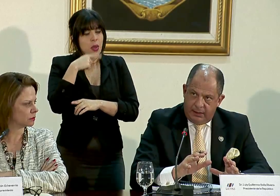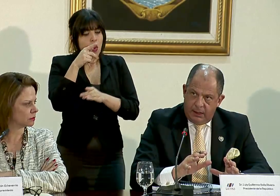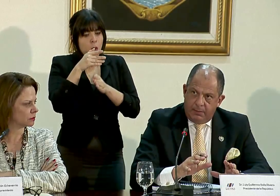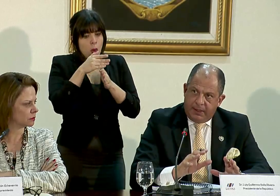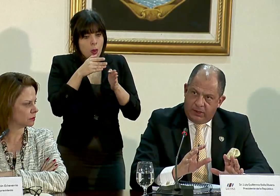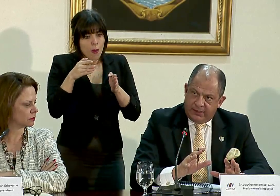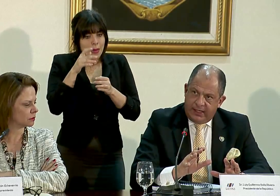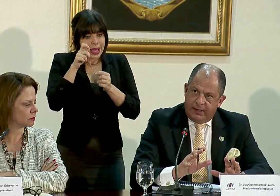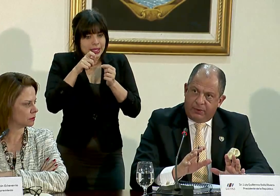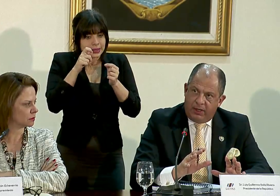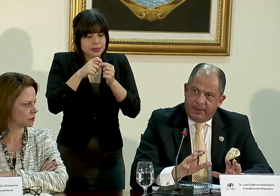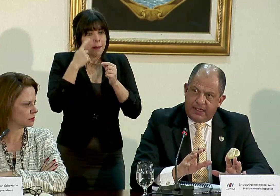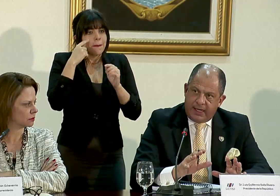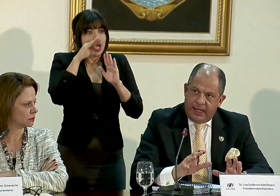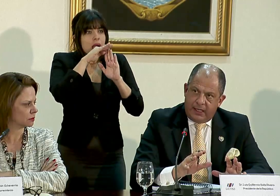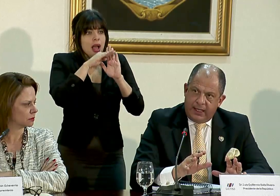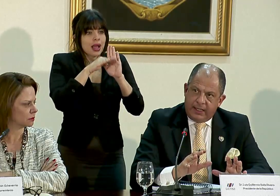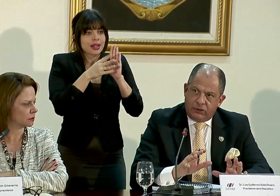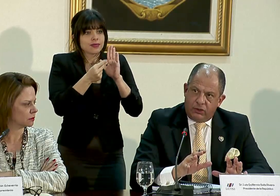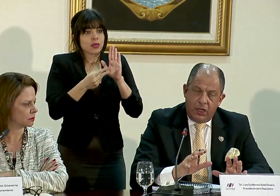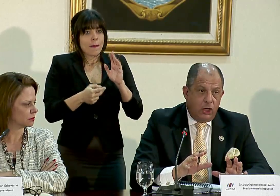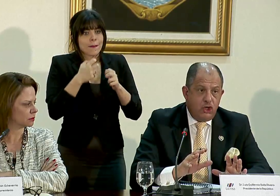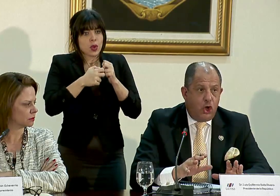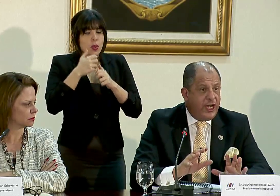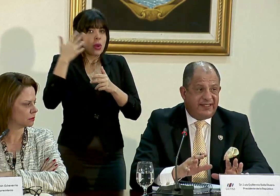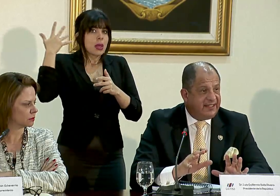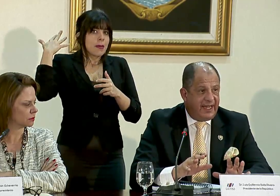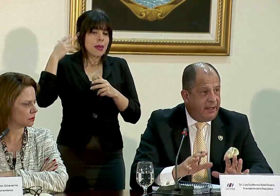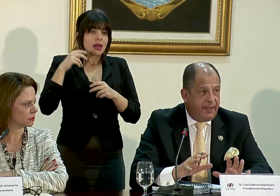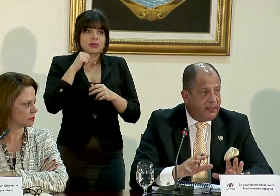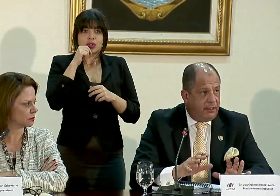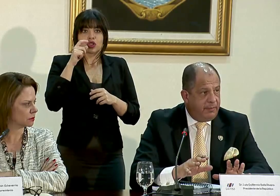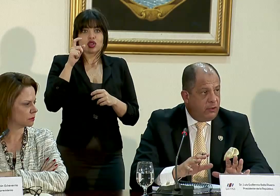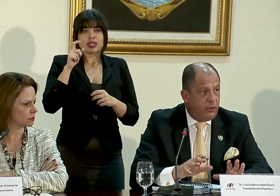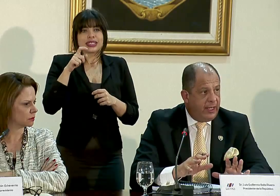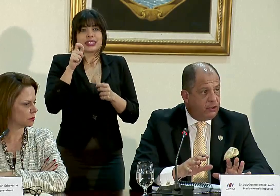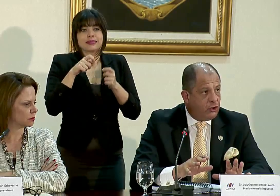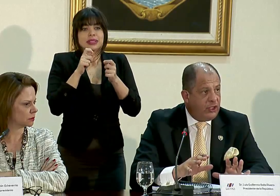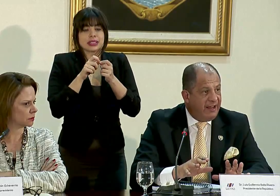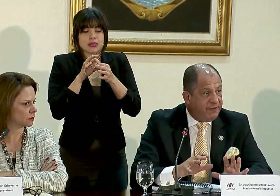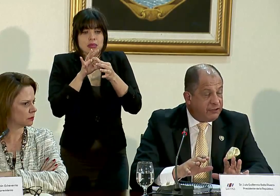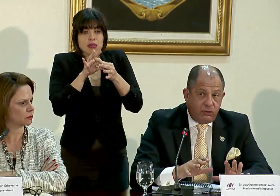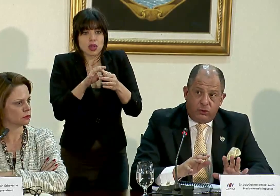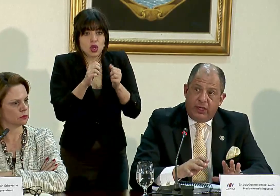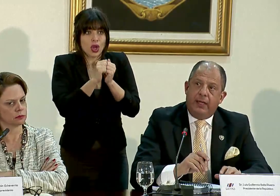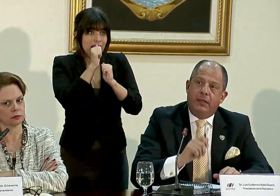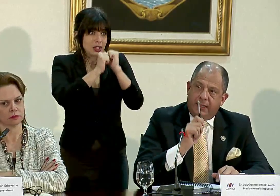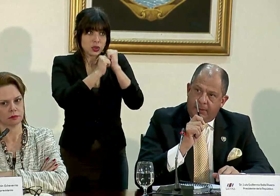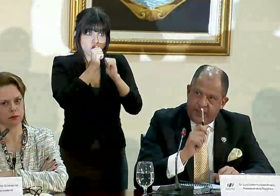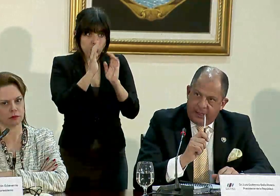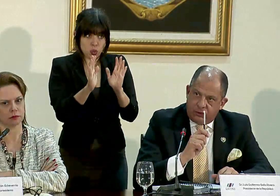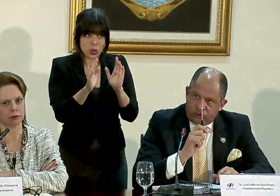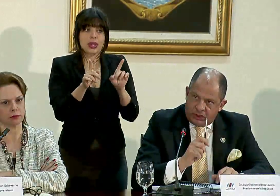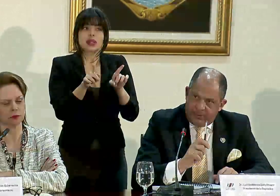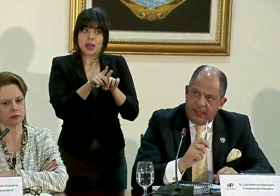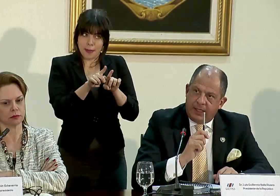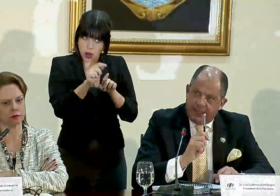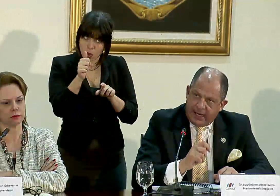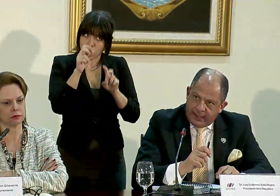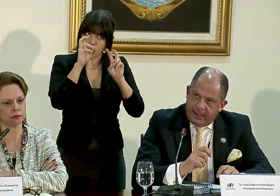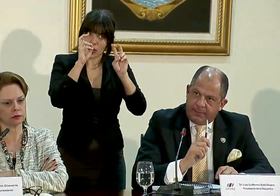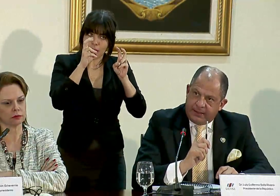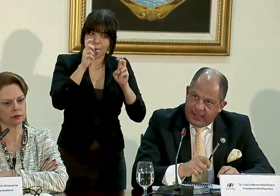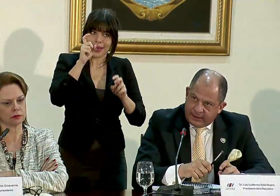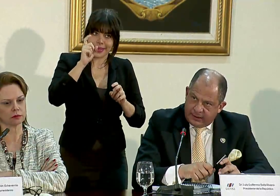plan remedial para una serie de problemas que la quejan y que son no necesariamente vinculados con la infraestructura que también es otro tema